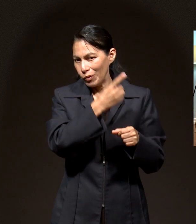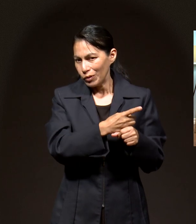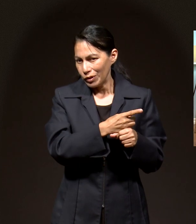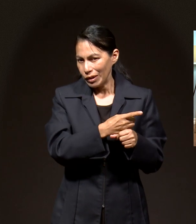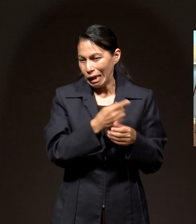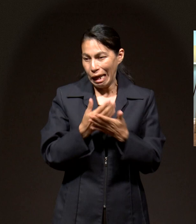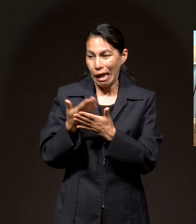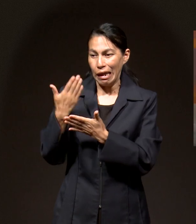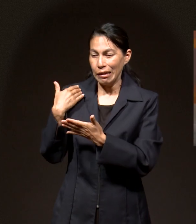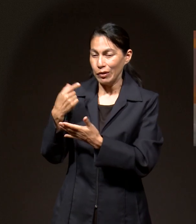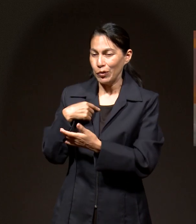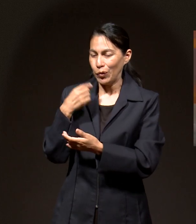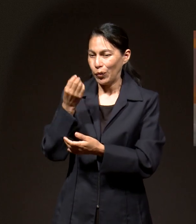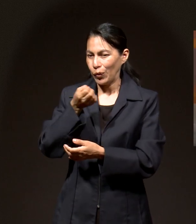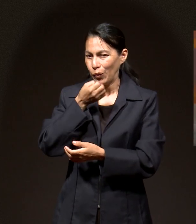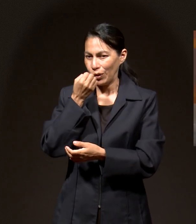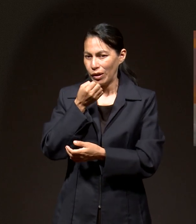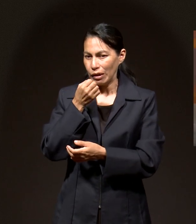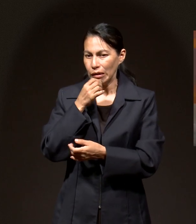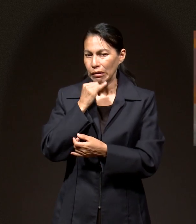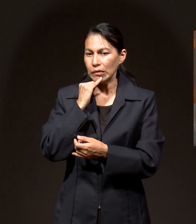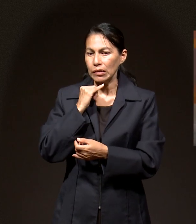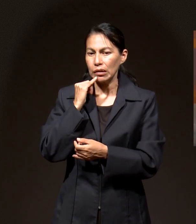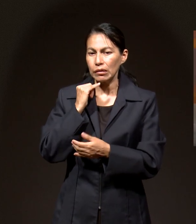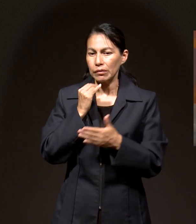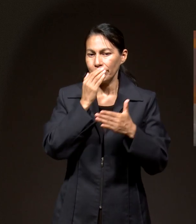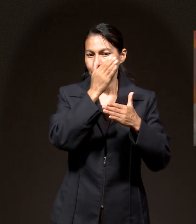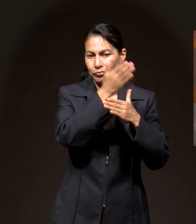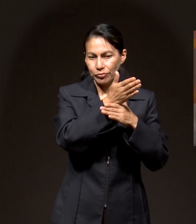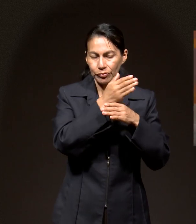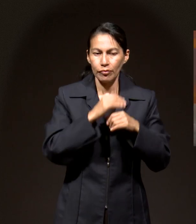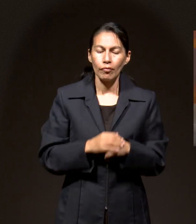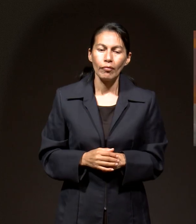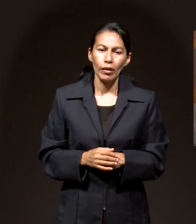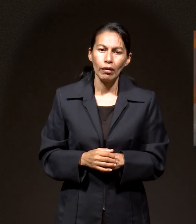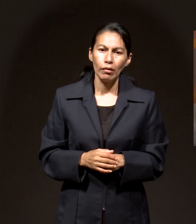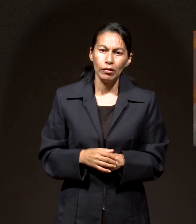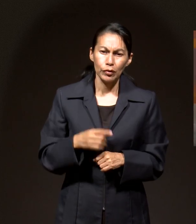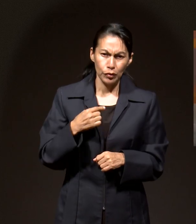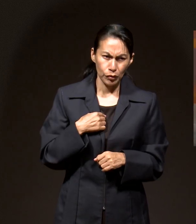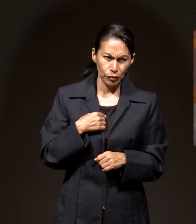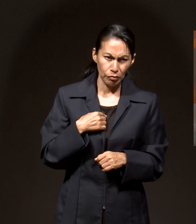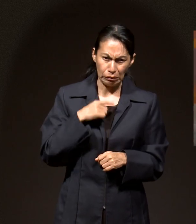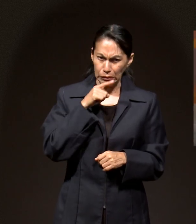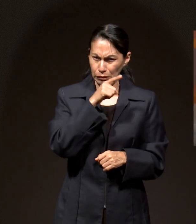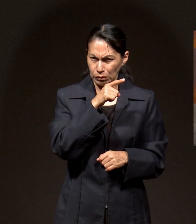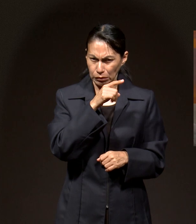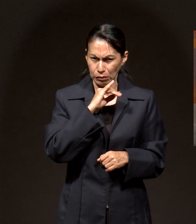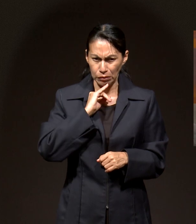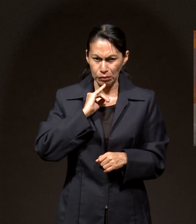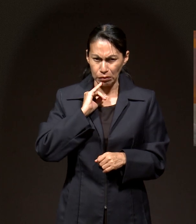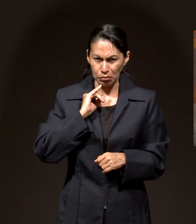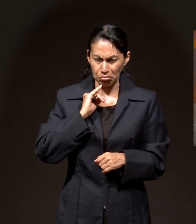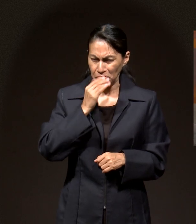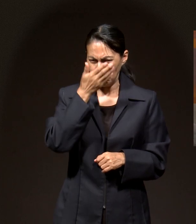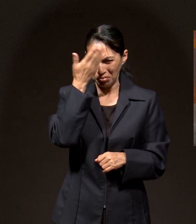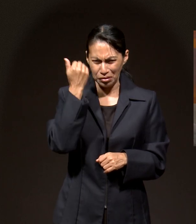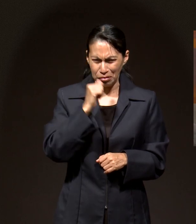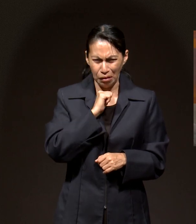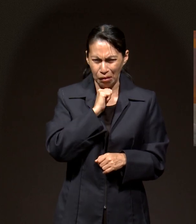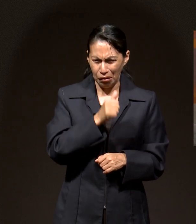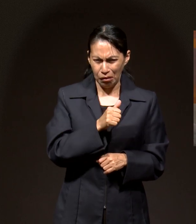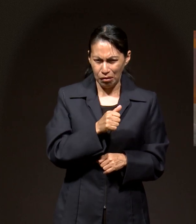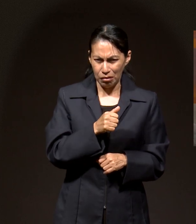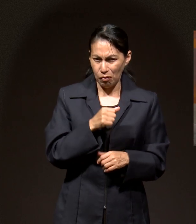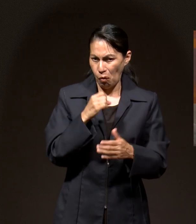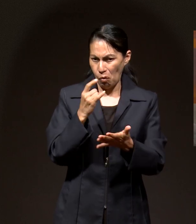esa oportunidad que había salido, que yo había puesto en oración para ir a Israel. Yo no sabía de Israel absolutamente nada